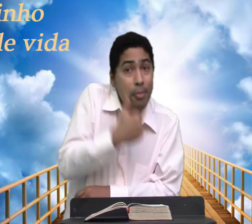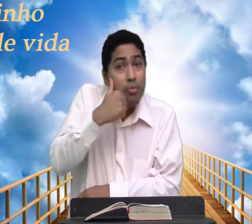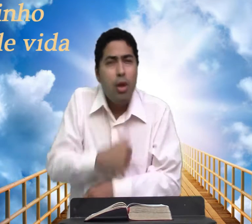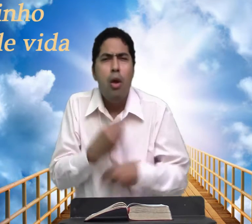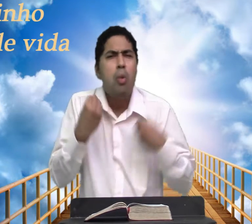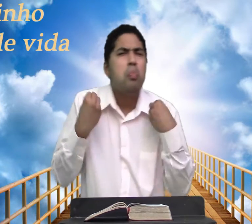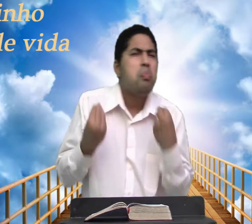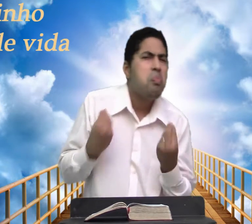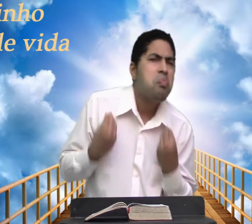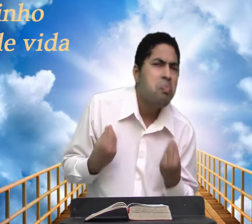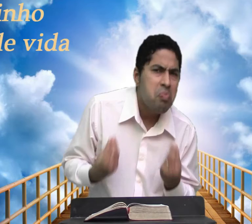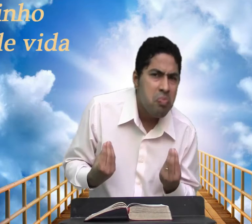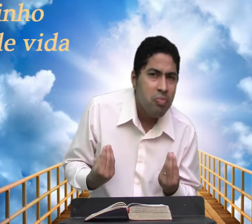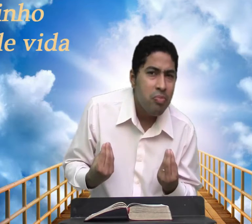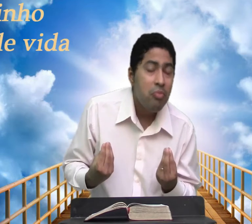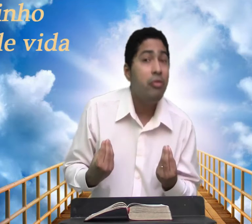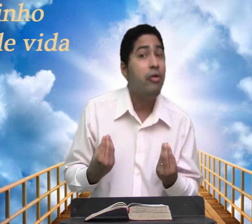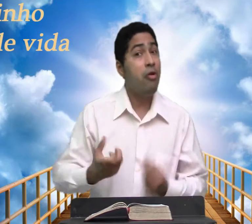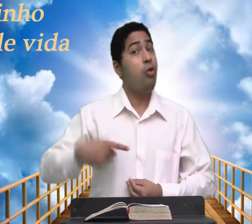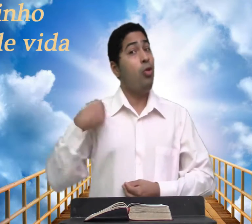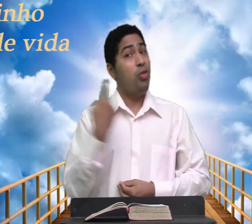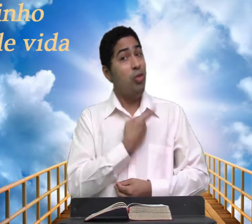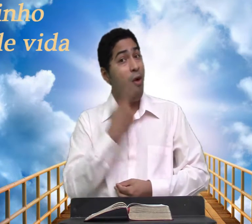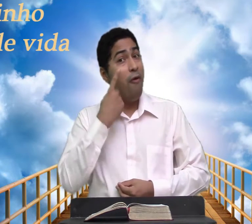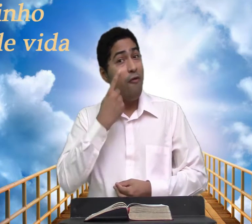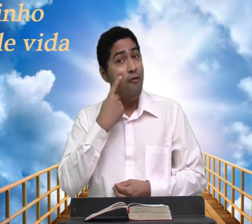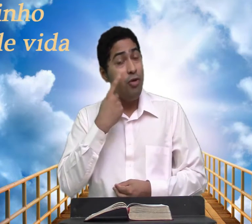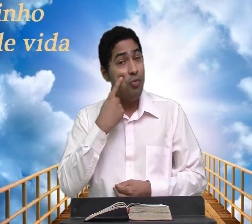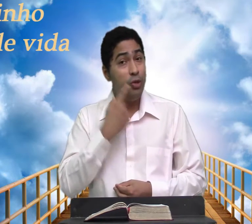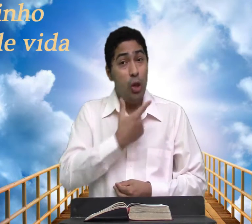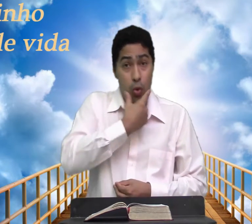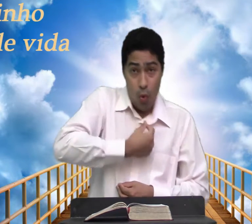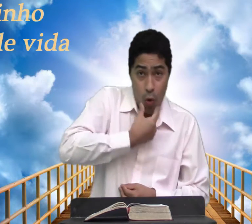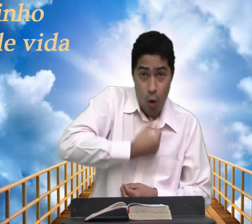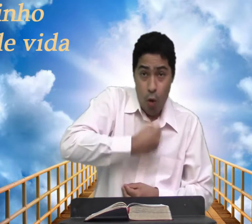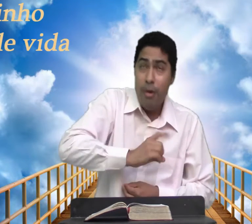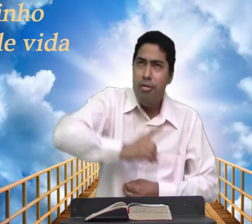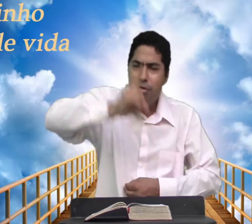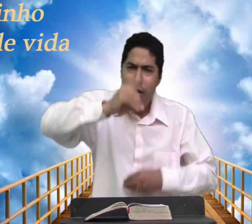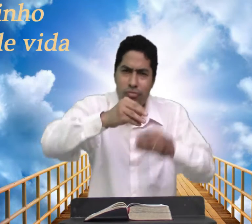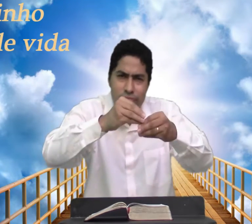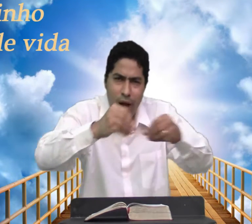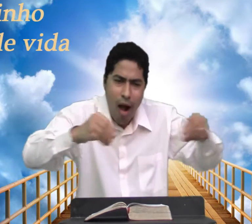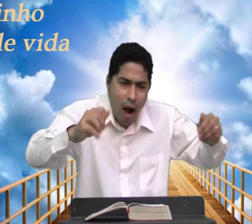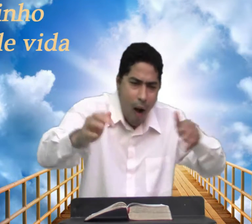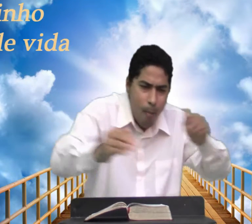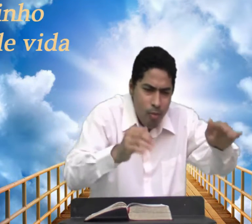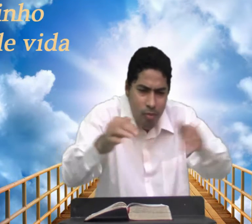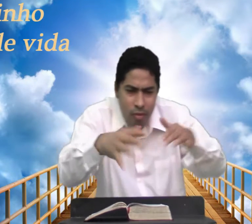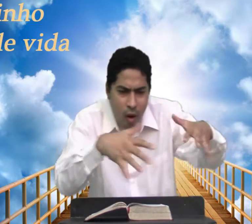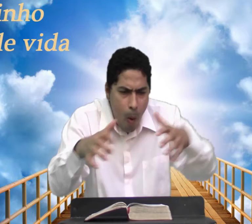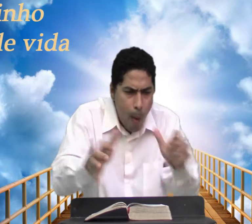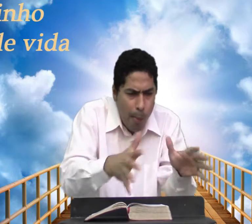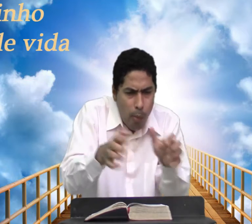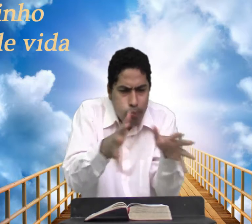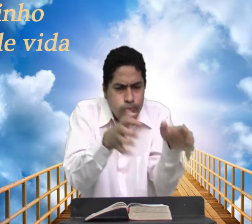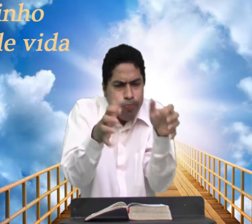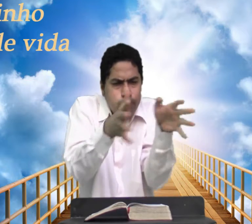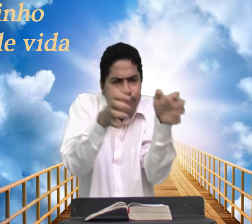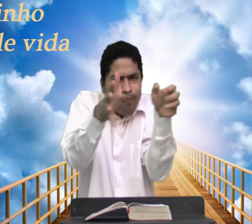mulher, né? Porque ele fala detalhadamente, dizendo que o homem foi criado do pó da terra, e ele